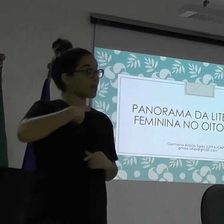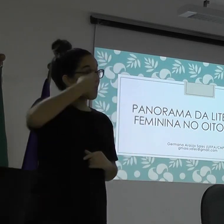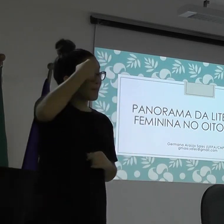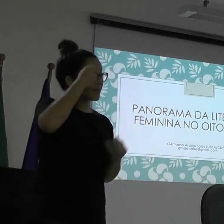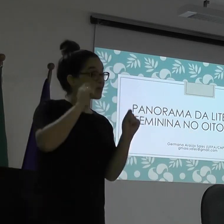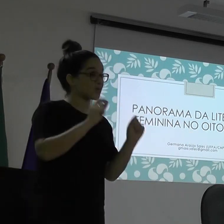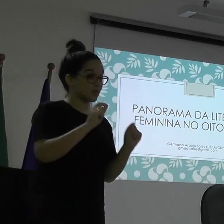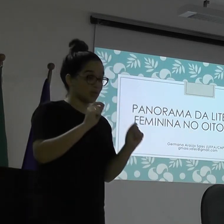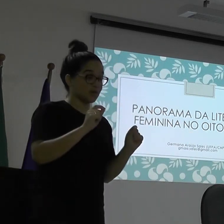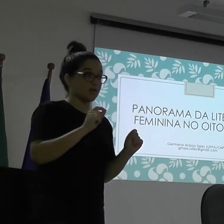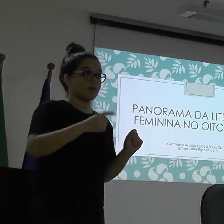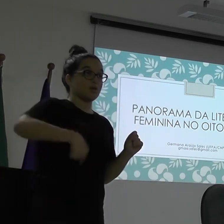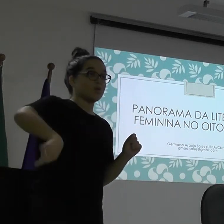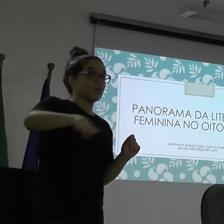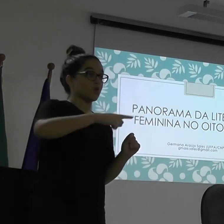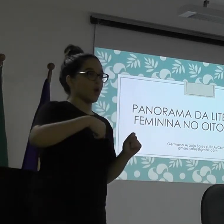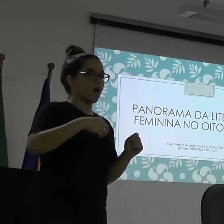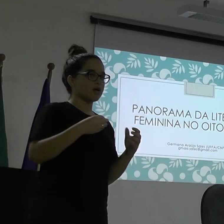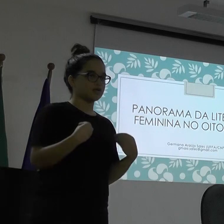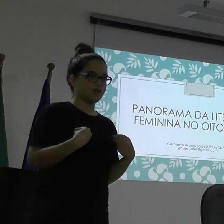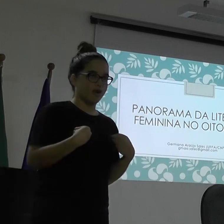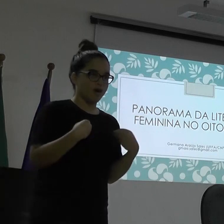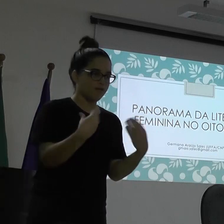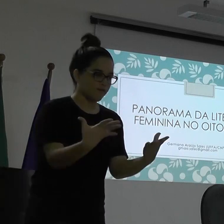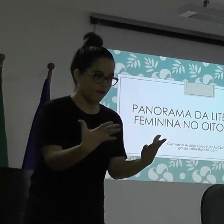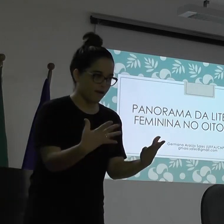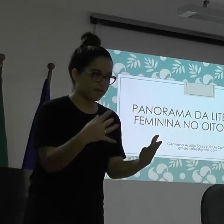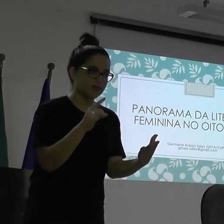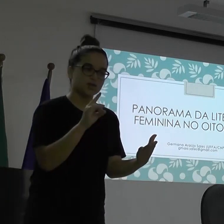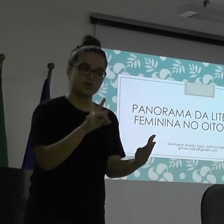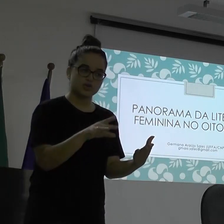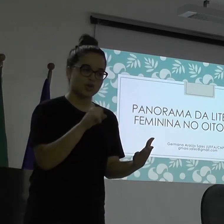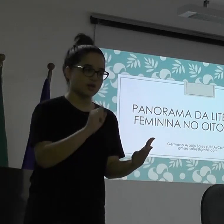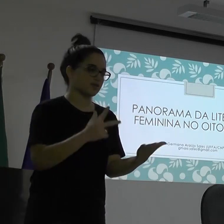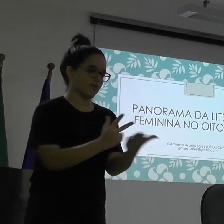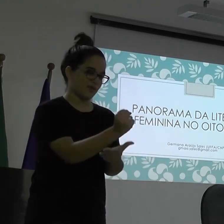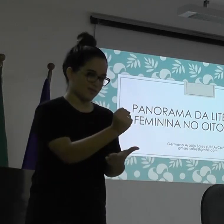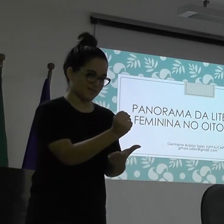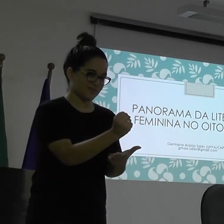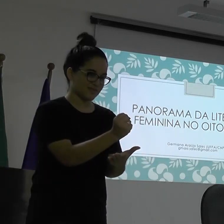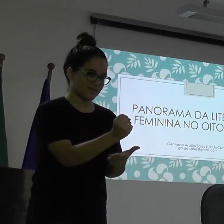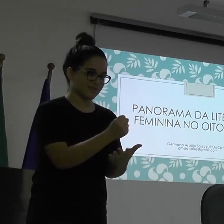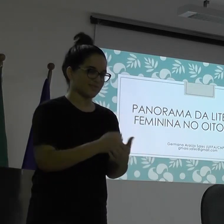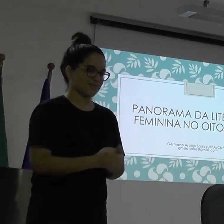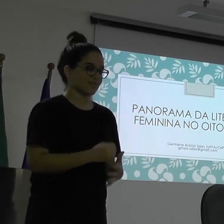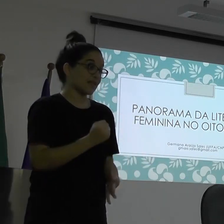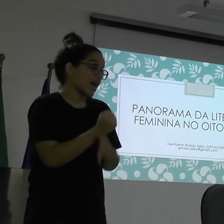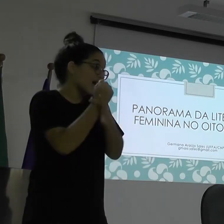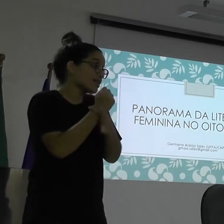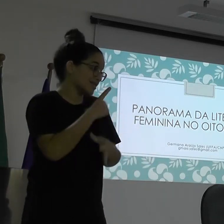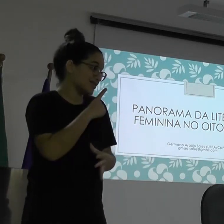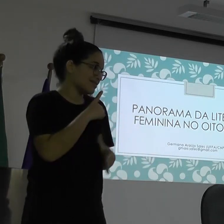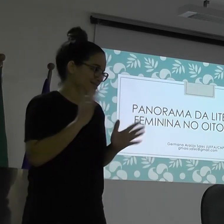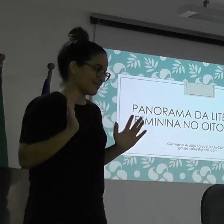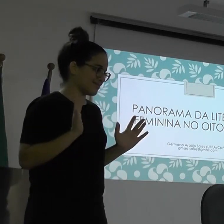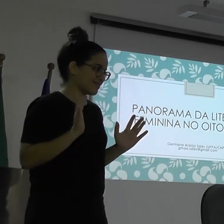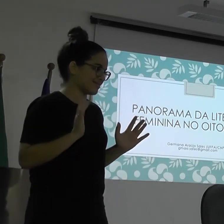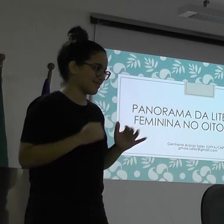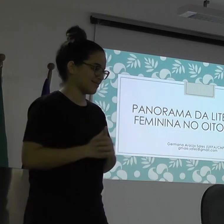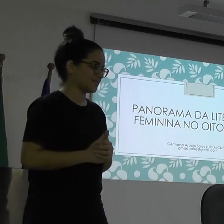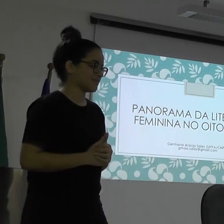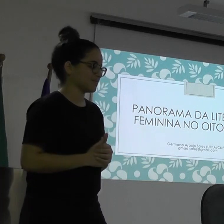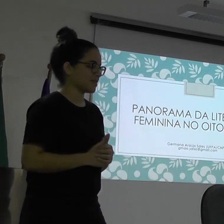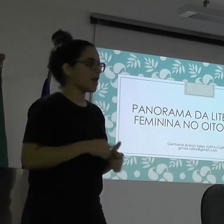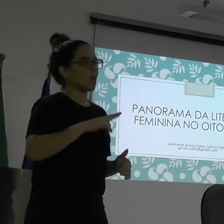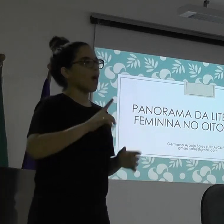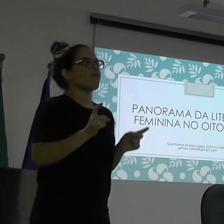gente não oferta o que não é comprado. O comerciante não vende por ideal. Eu não acredito